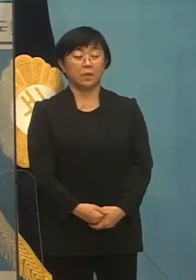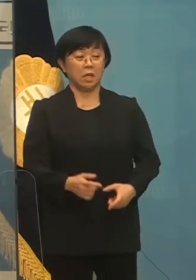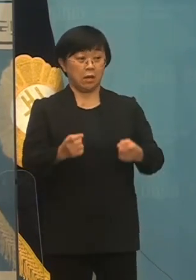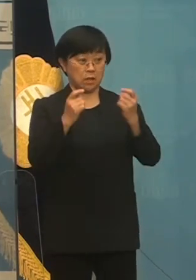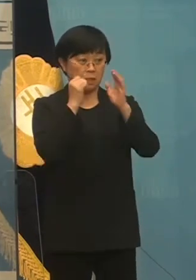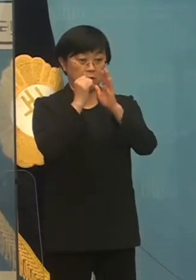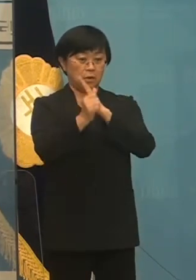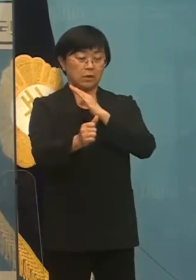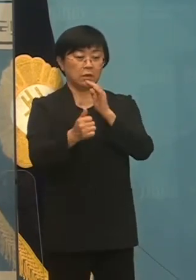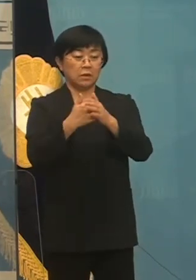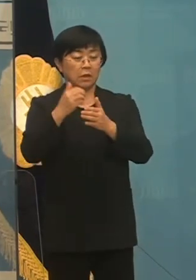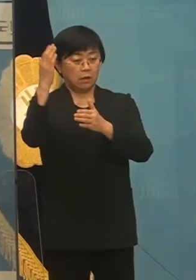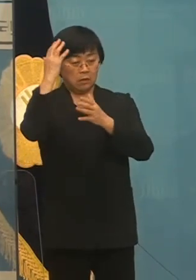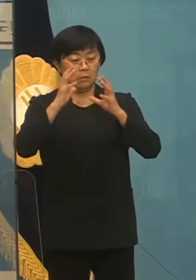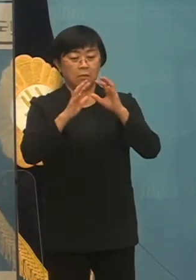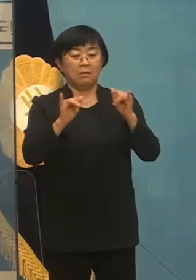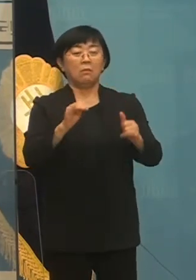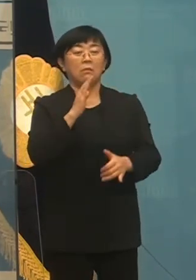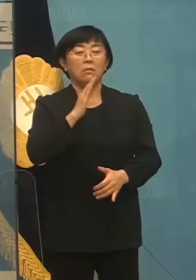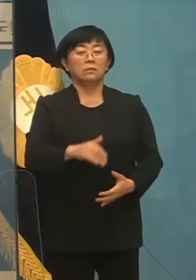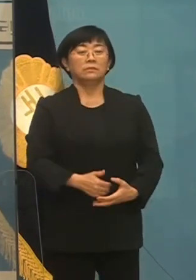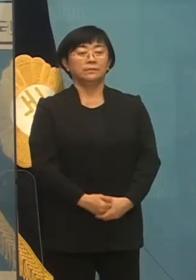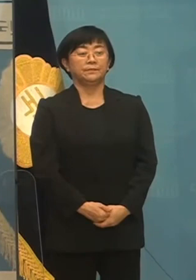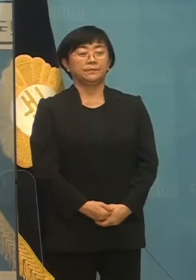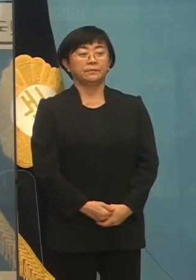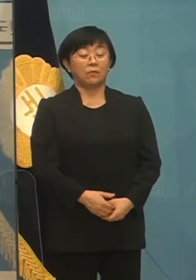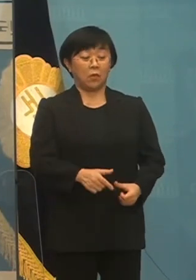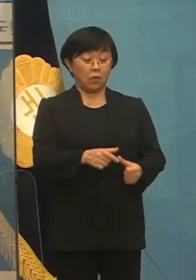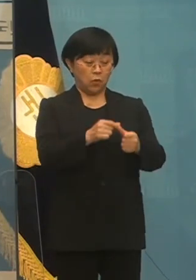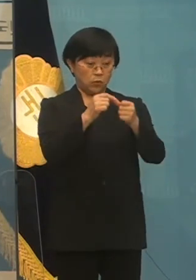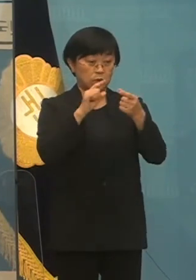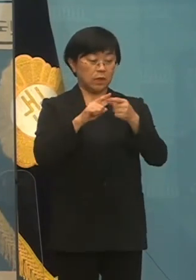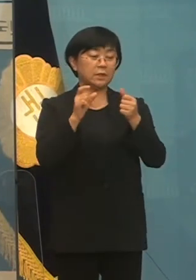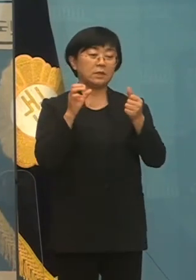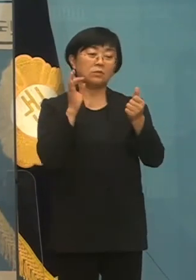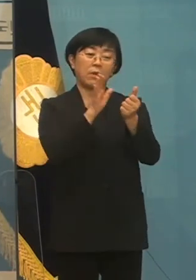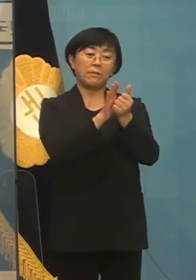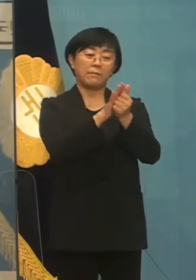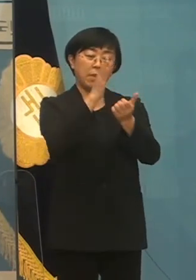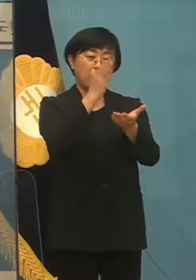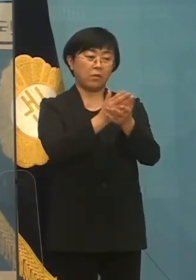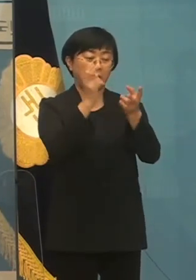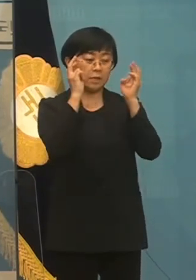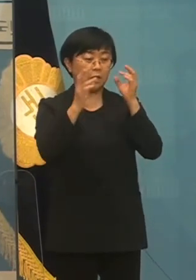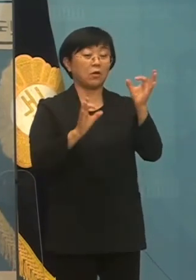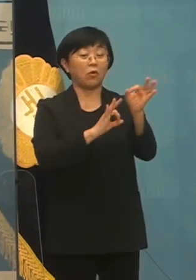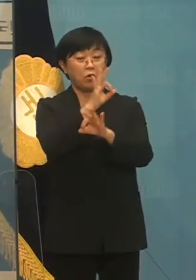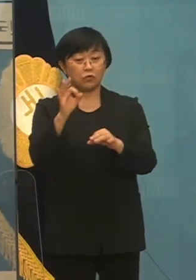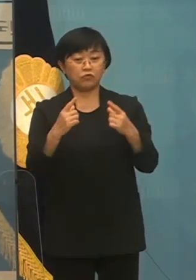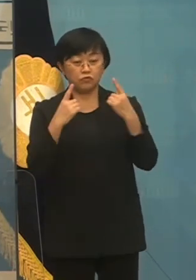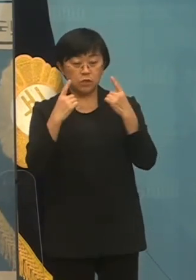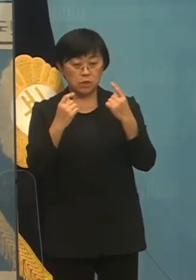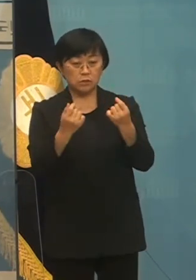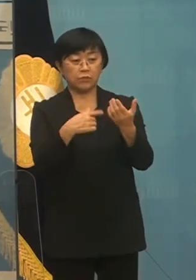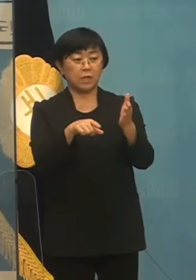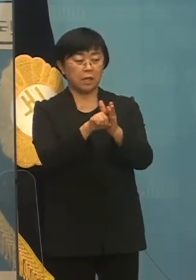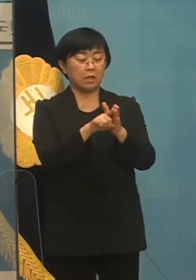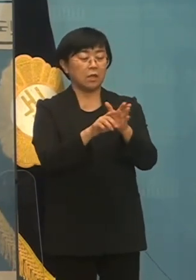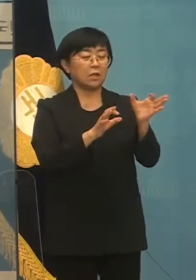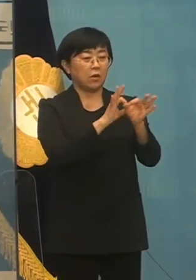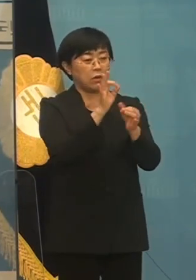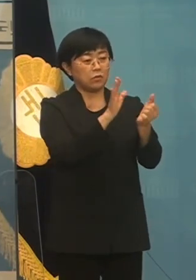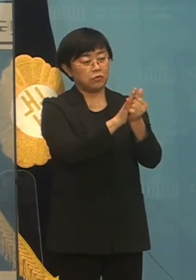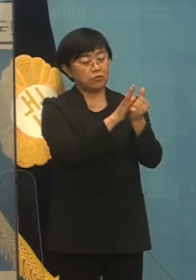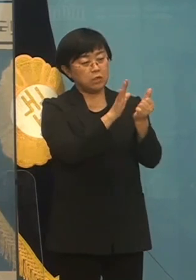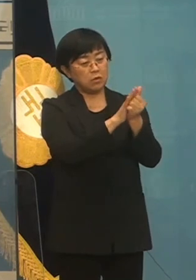여행사 대표도 대한민국 국민입니다. 고용유지 차원의 지원이 아닌 회사 경영유지 차원의 경영유지